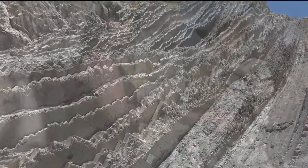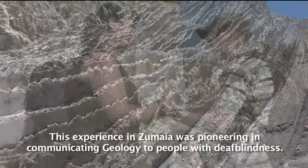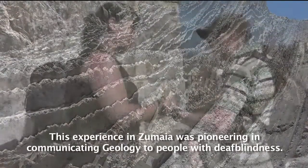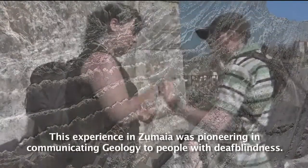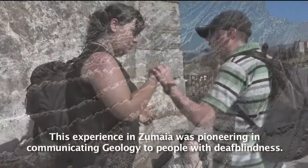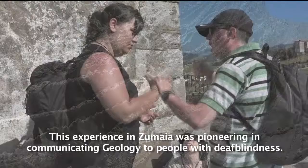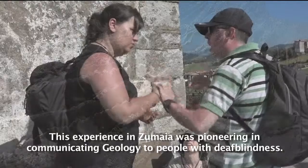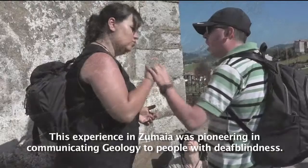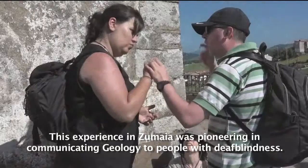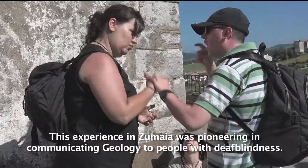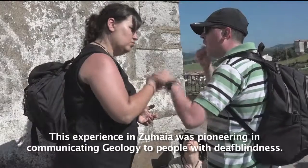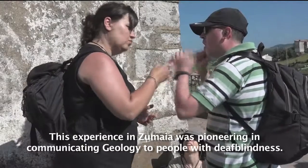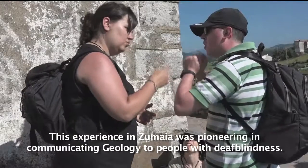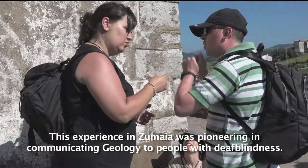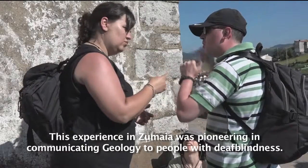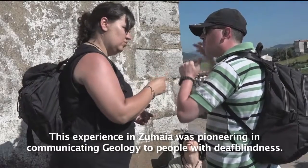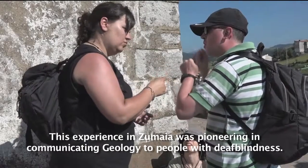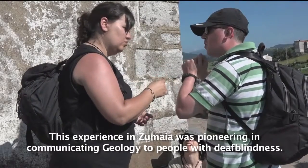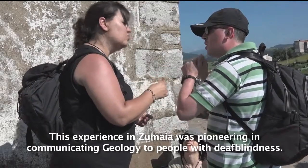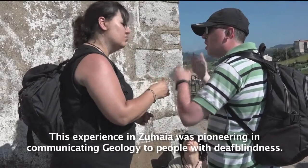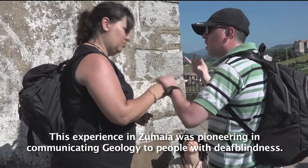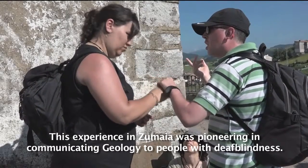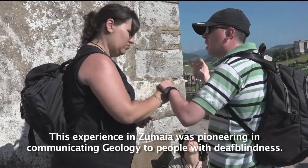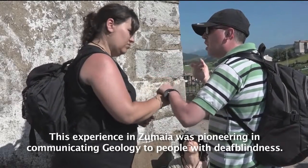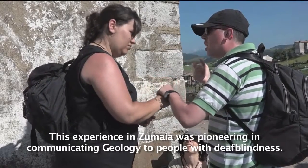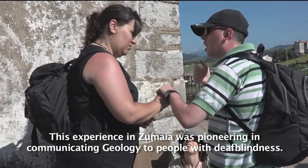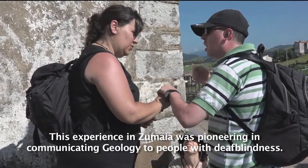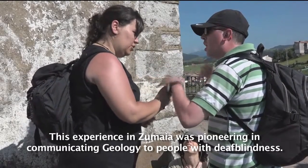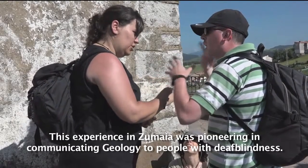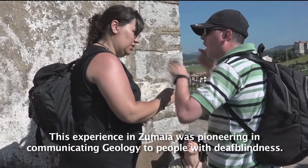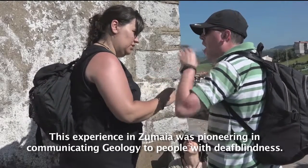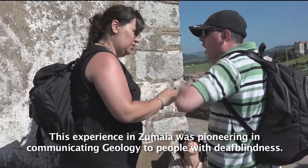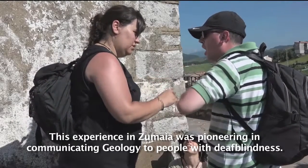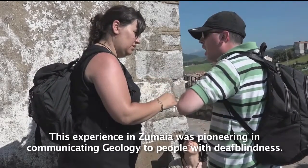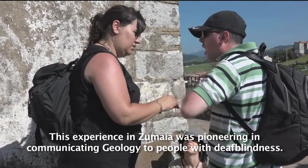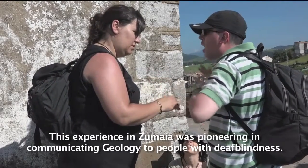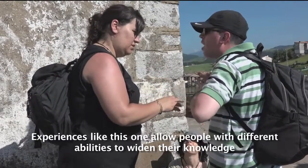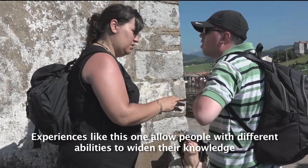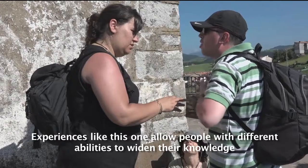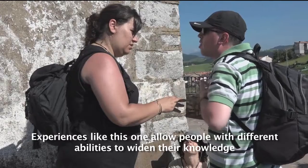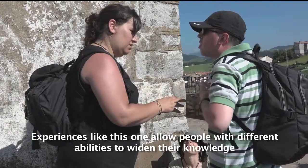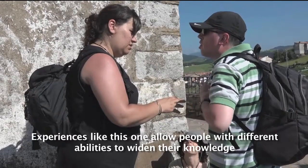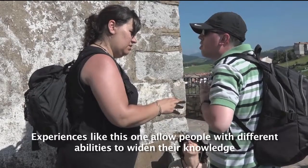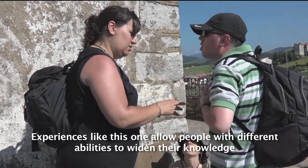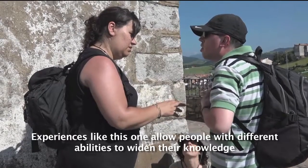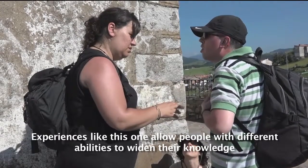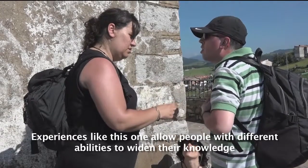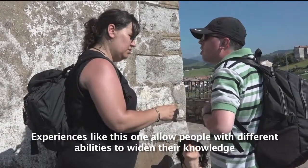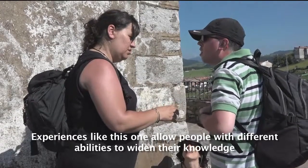Esta experiencia en Zumaya ha sido pionera en el acercamiento de la geología a personas con sordoceguera. Experiencias como